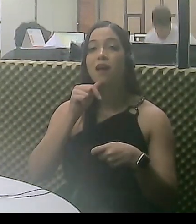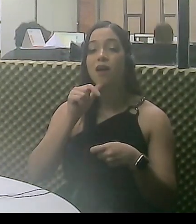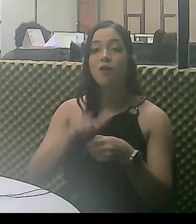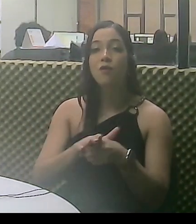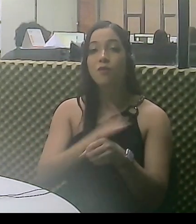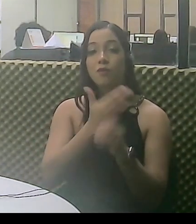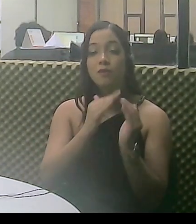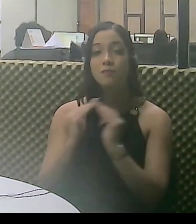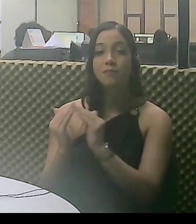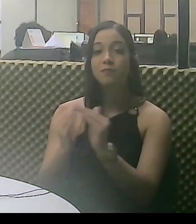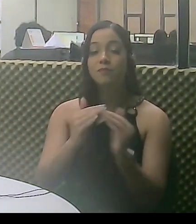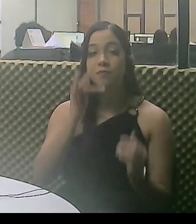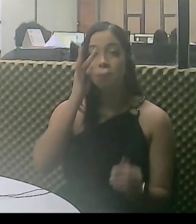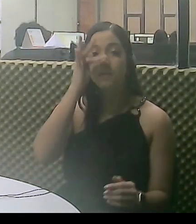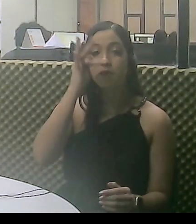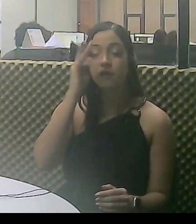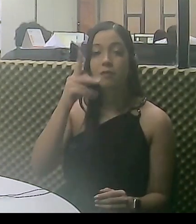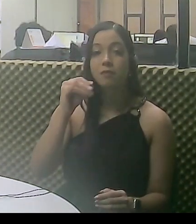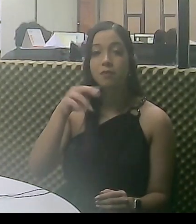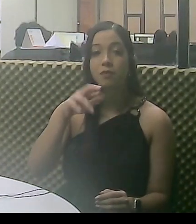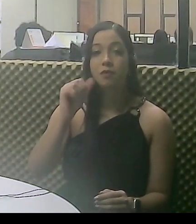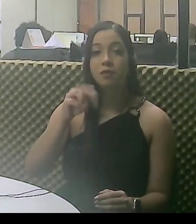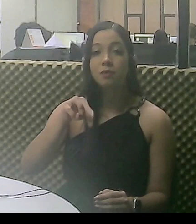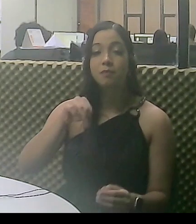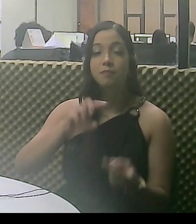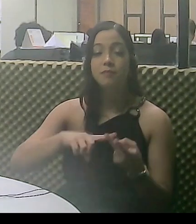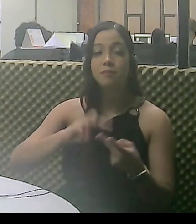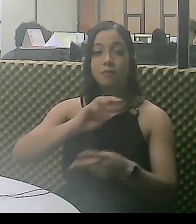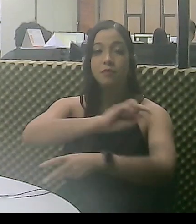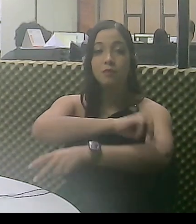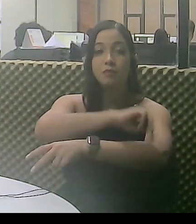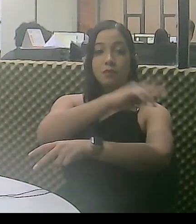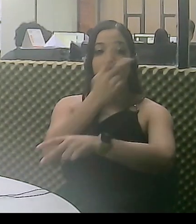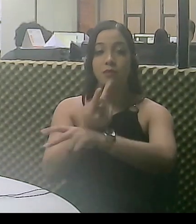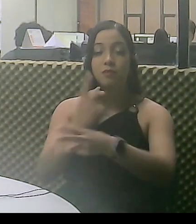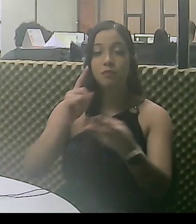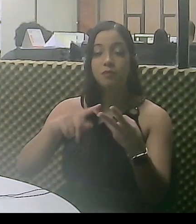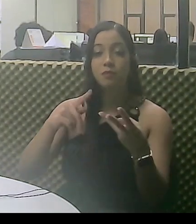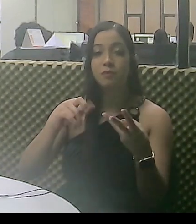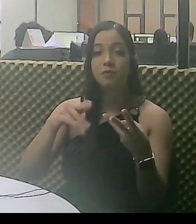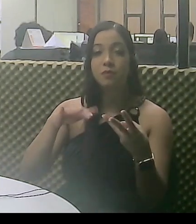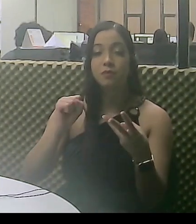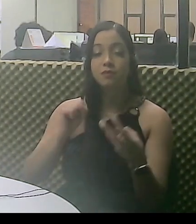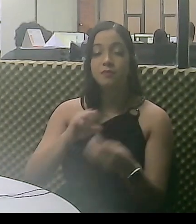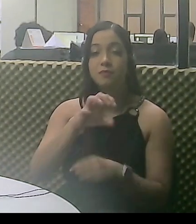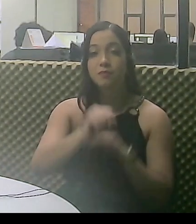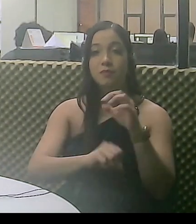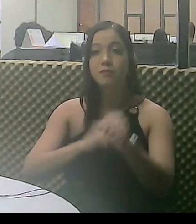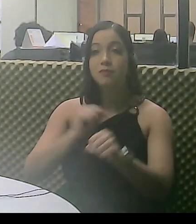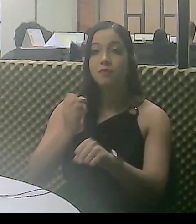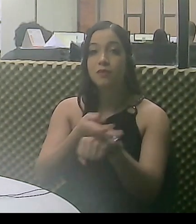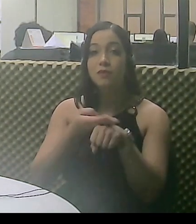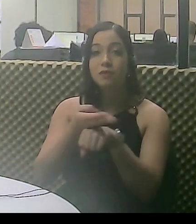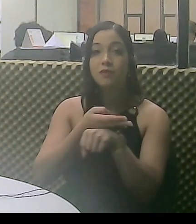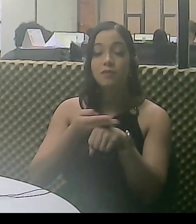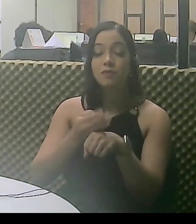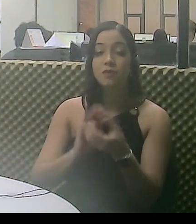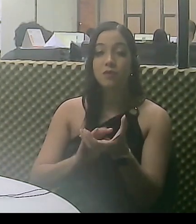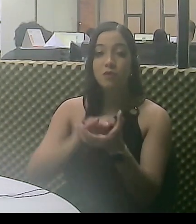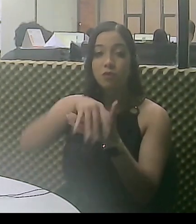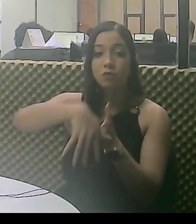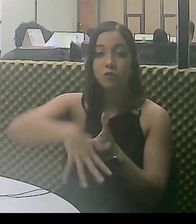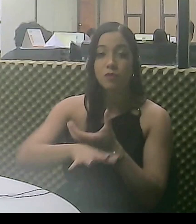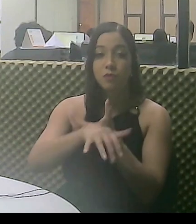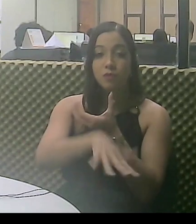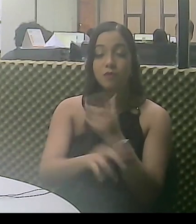de bairros como Jardim Panorama, Monte Hebron e Pequis. E para a coleta e tratamento de efluentes,